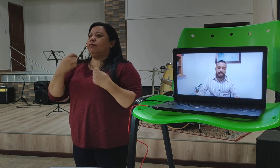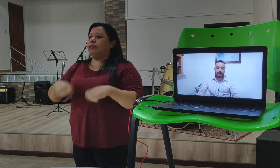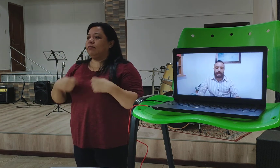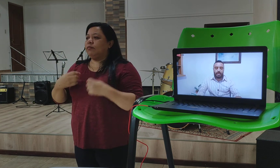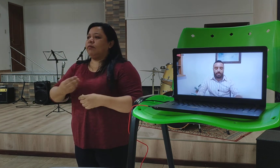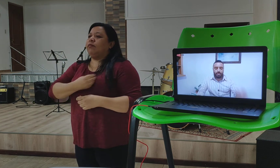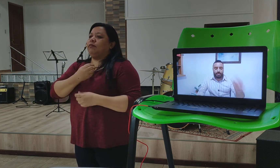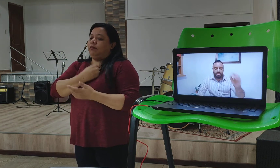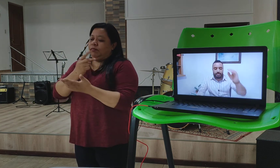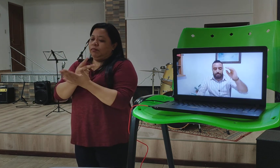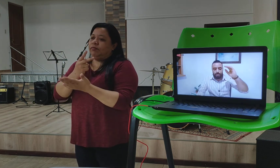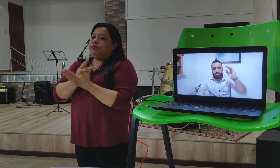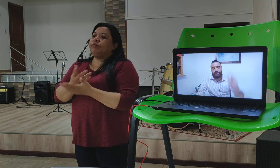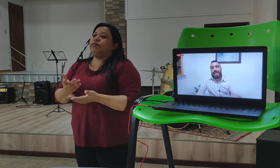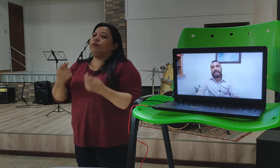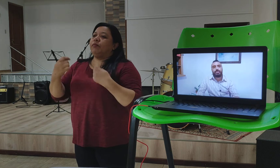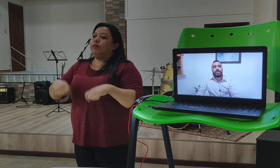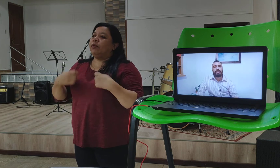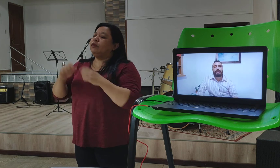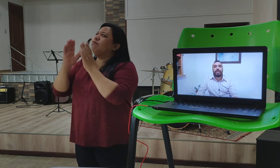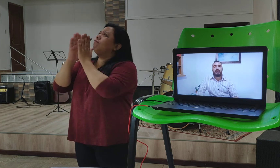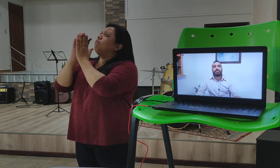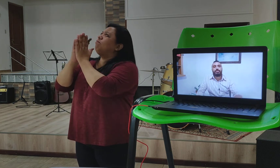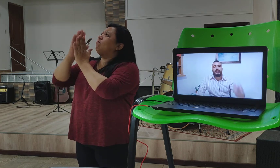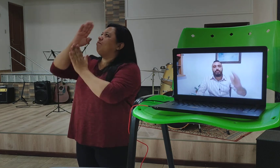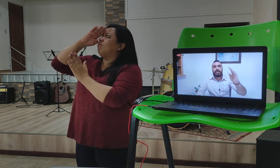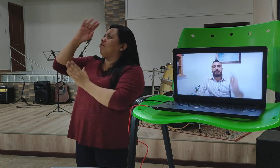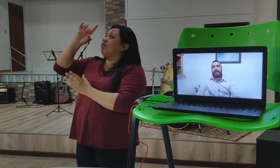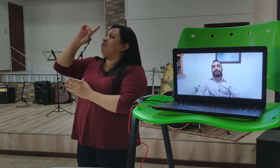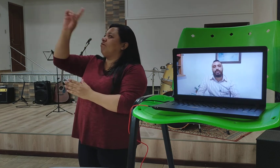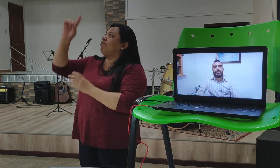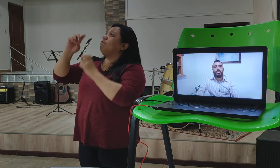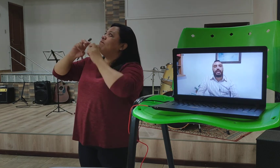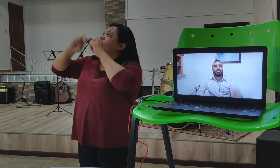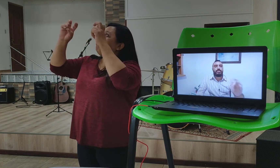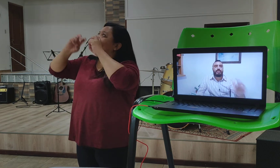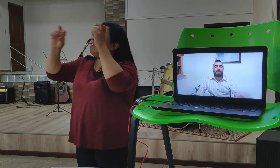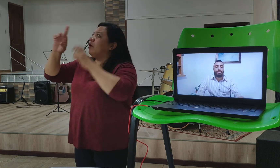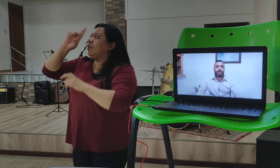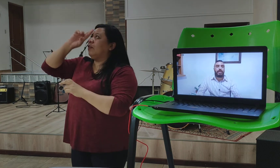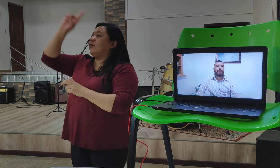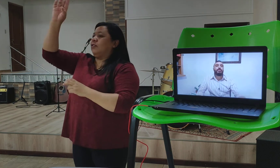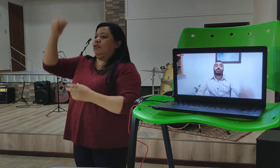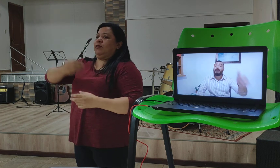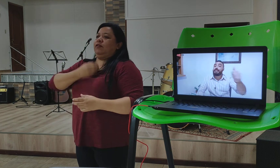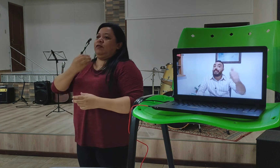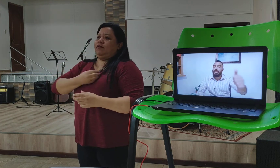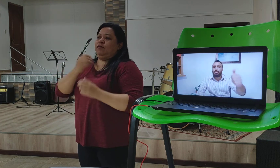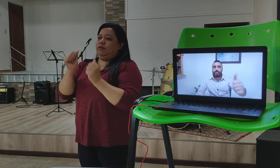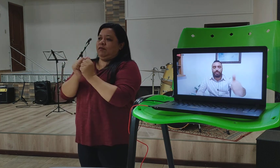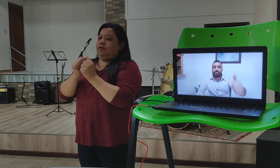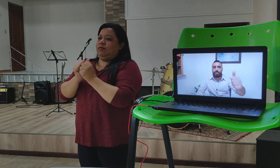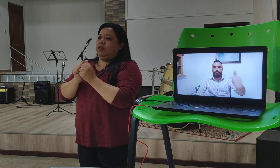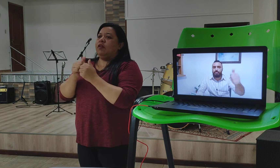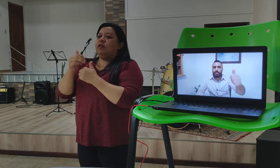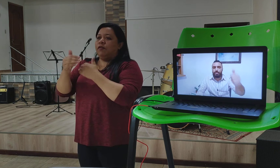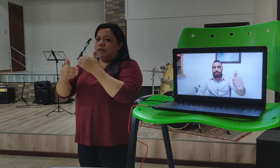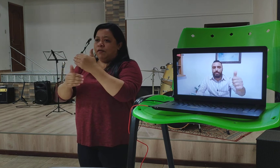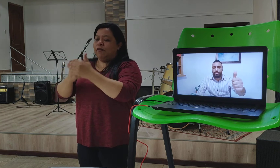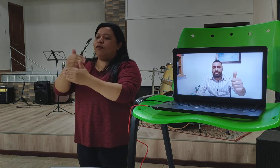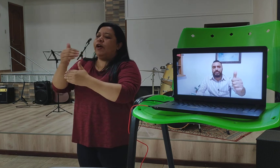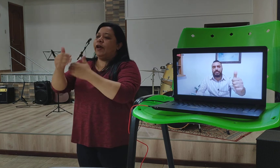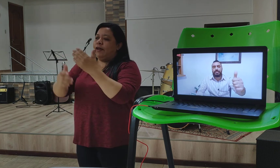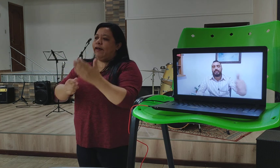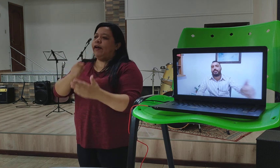nossas vidas, nós precisamos orar ao Senhor, nós precisamos clamar para o Senhor que Ele nos dê sabedoria. Nós passaremos, irmãos,